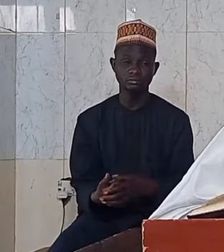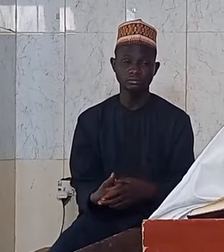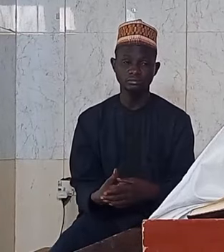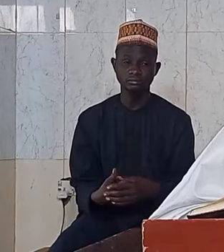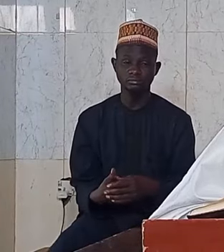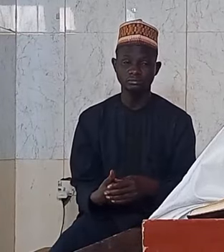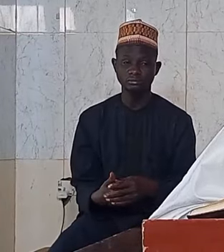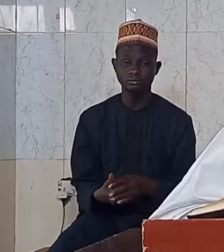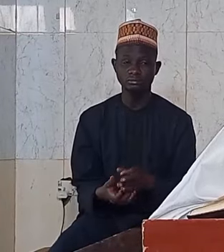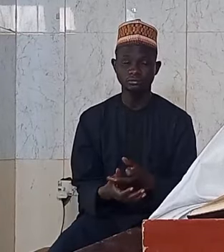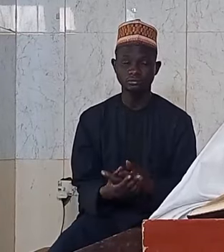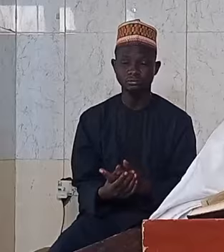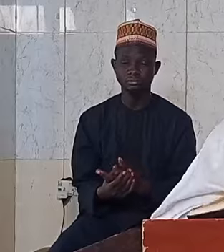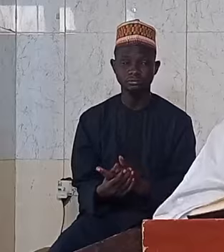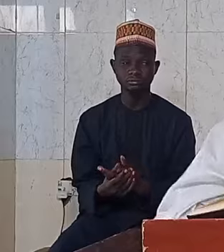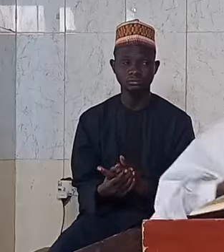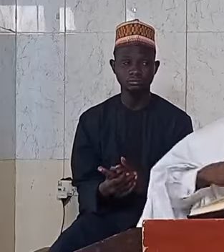me maganin shaidan